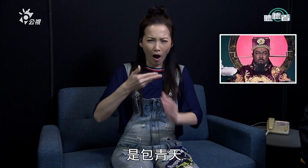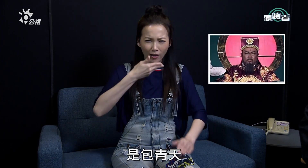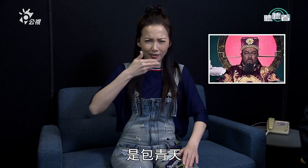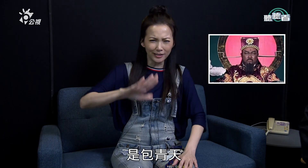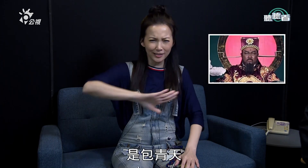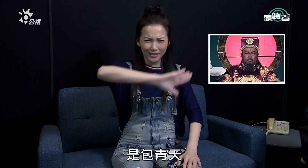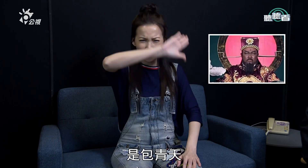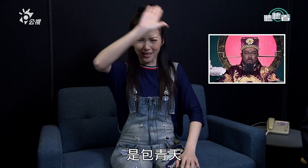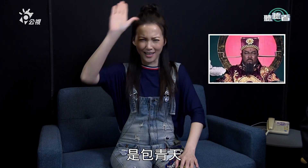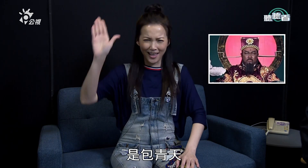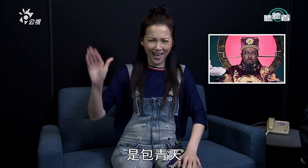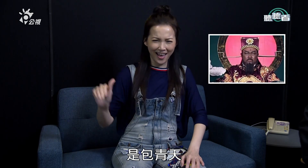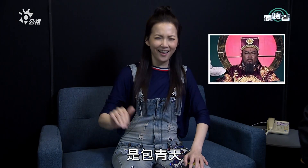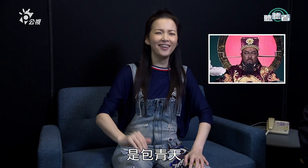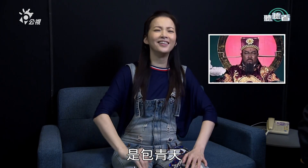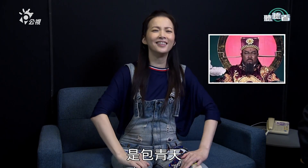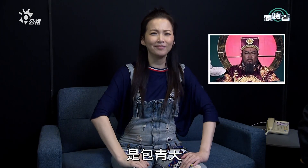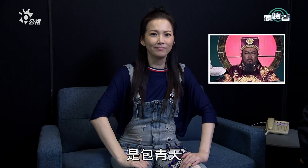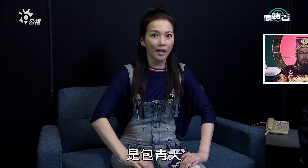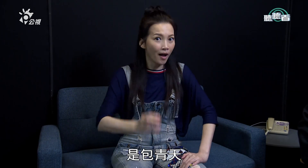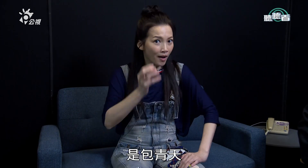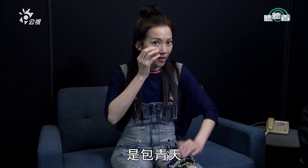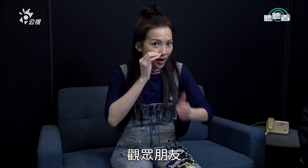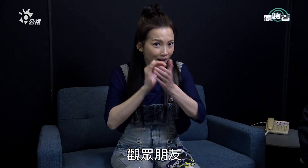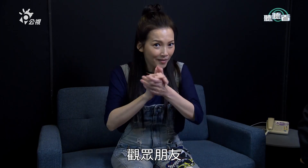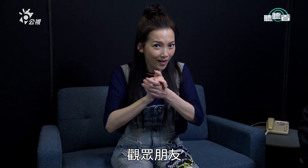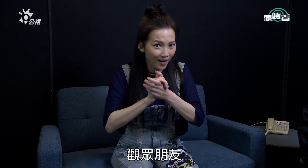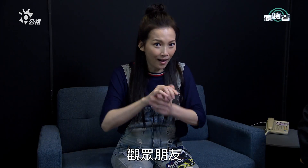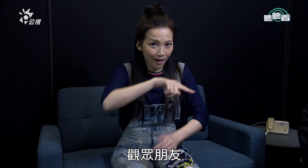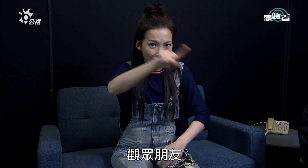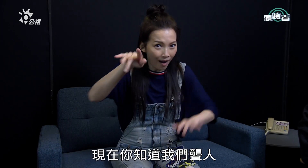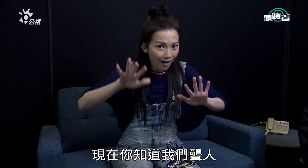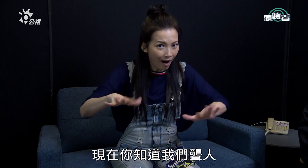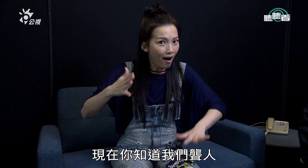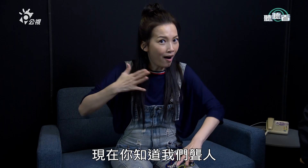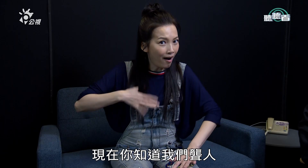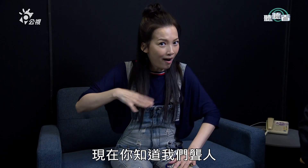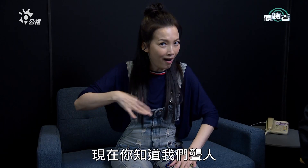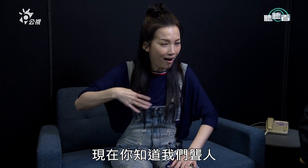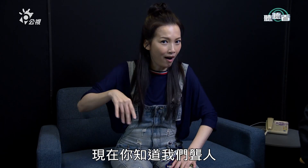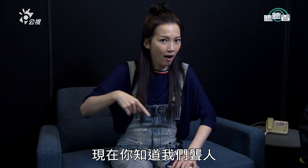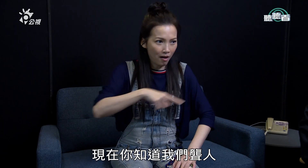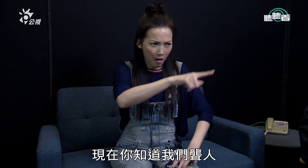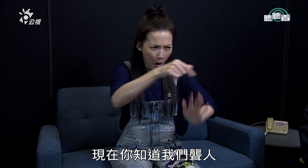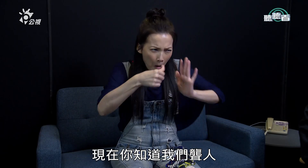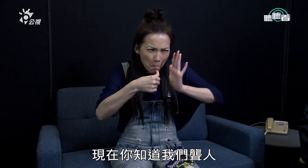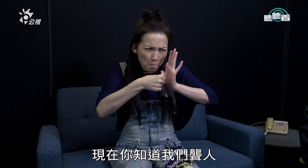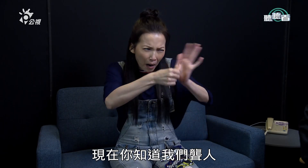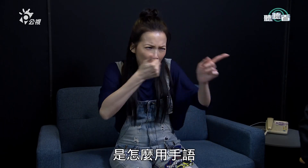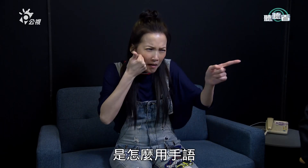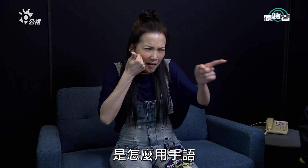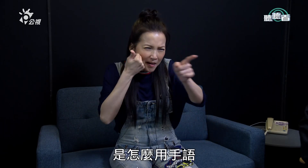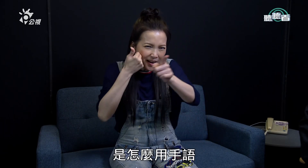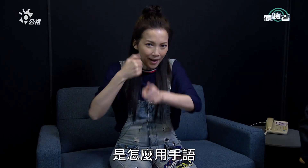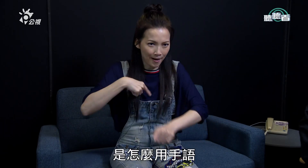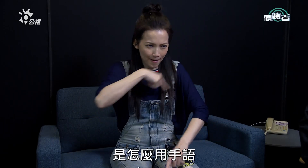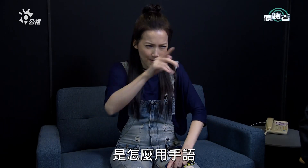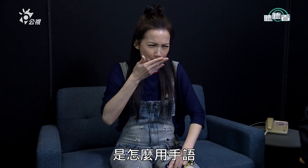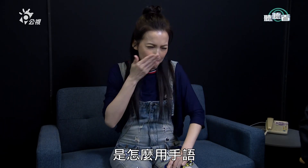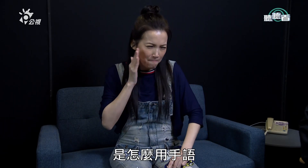是包青天。 观众朋友，现在你知道我们聋人是怎么用手